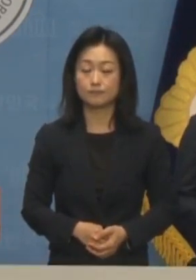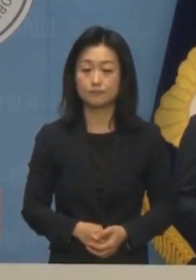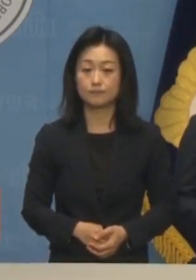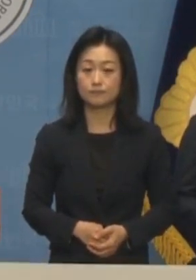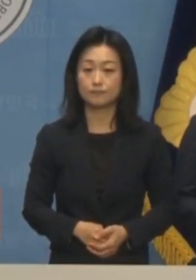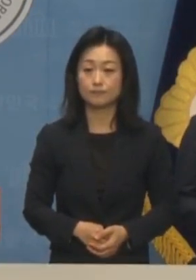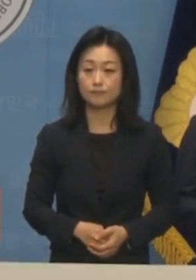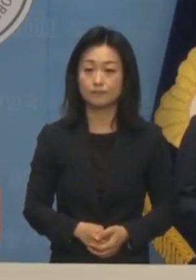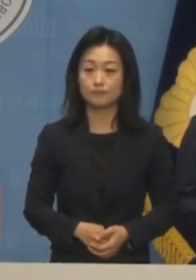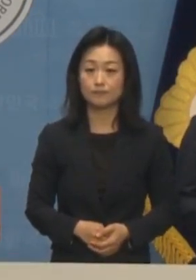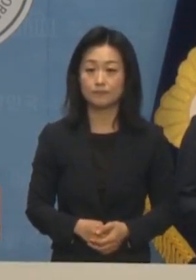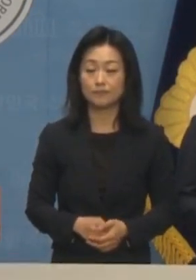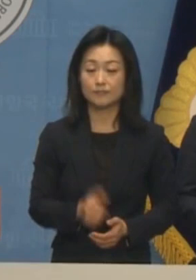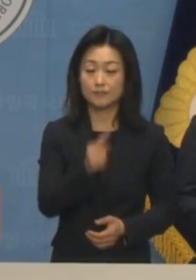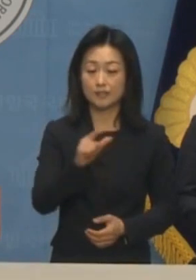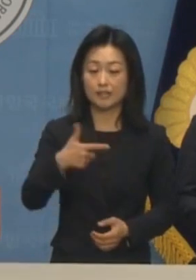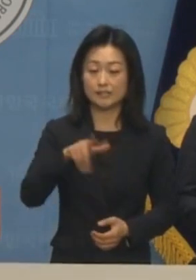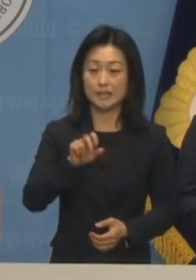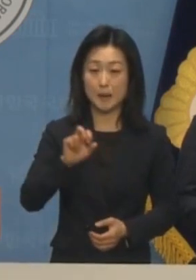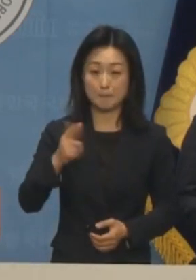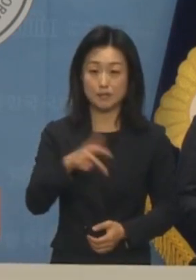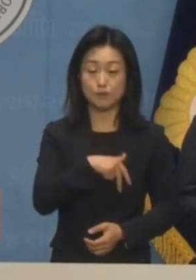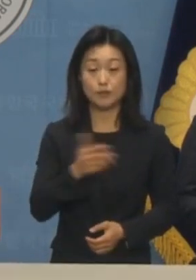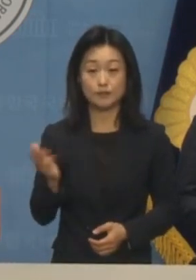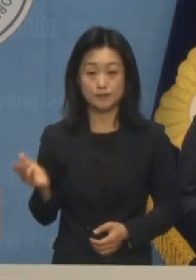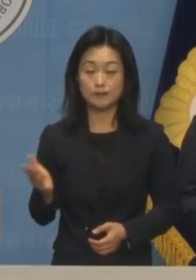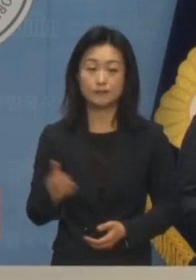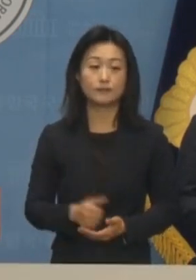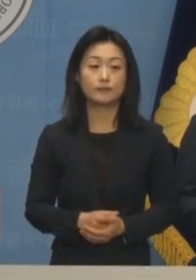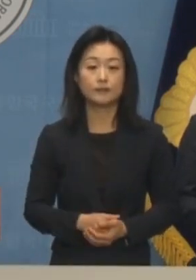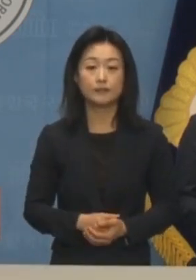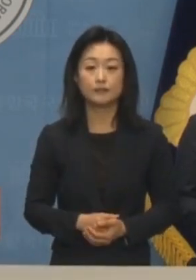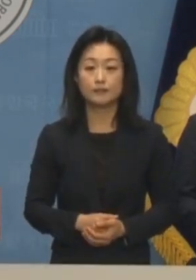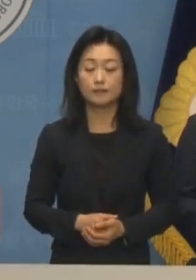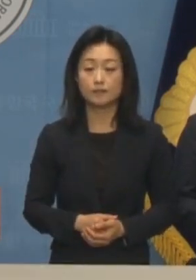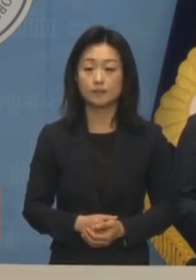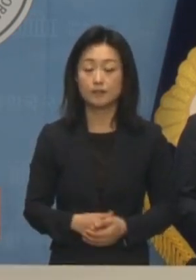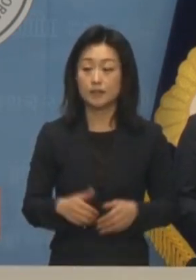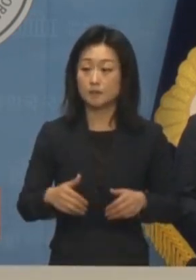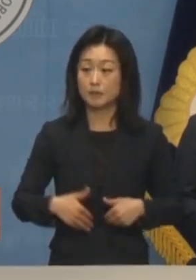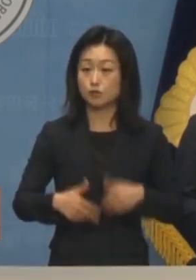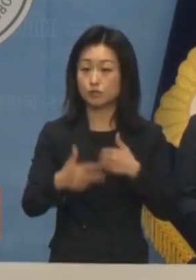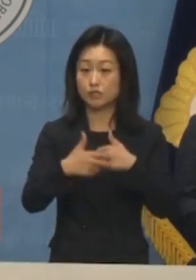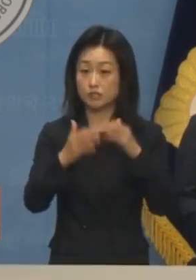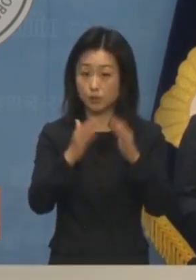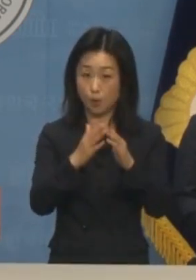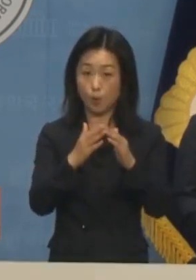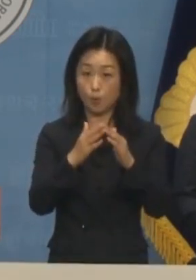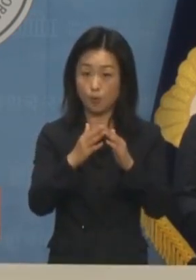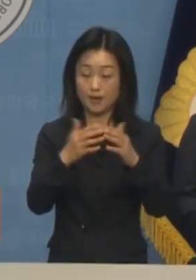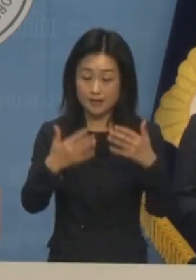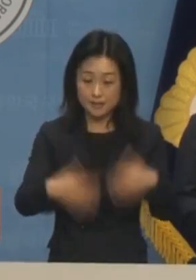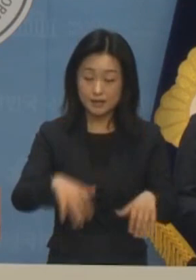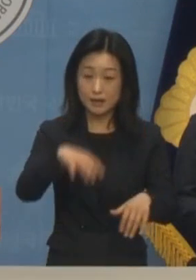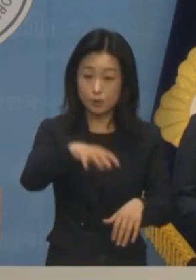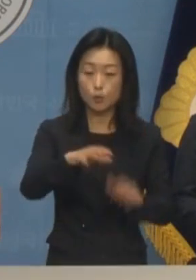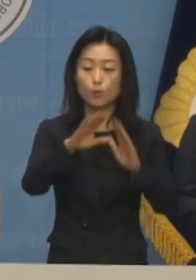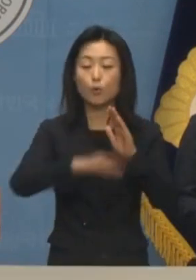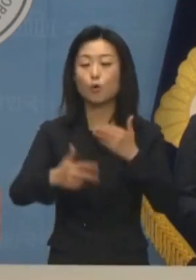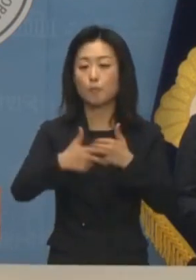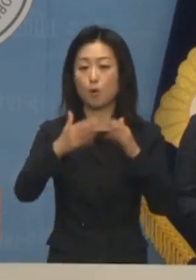사회민주당 한창민입니다. 이어서 낭독하겠습니다. 마지막으로 필수 의료 취약지 공공병원의